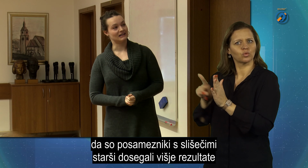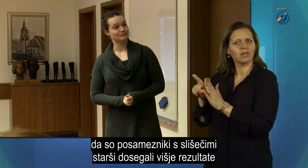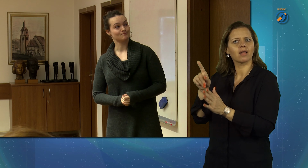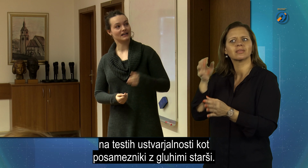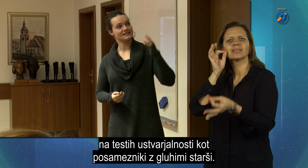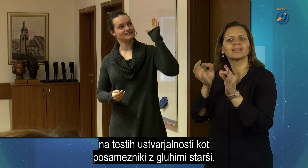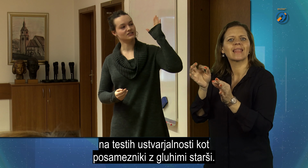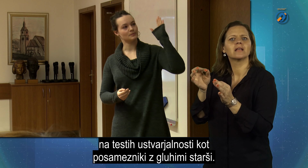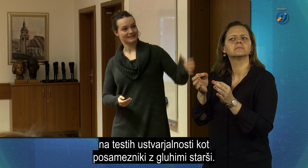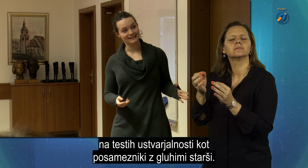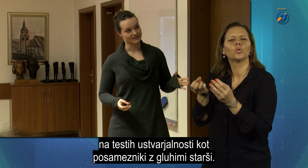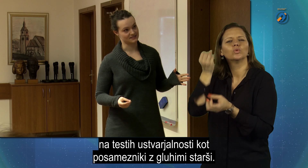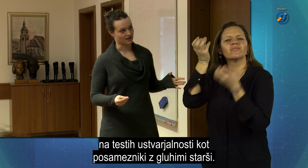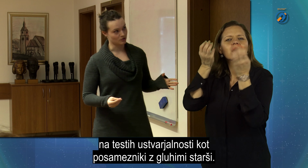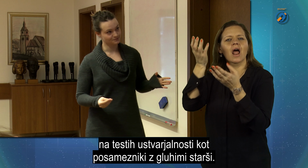posamezniki z gluhimi starši.